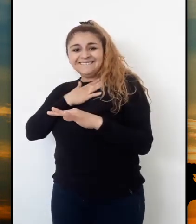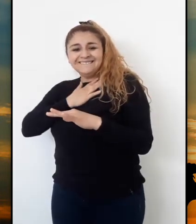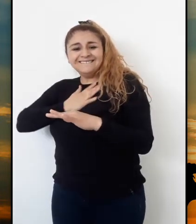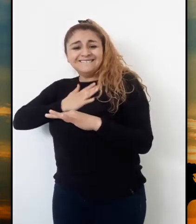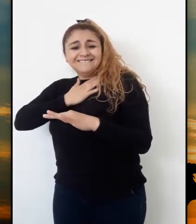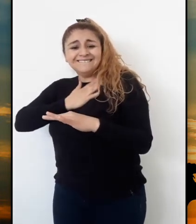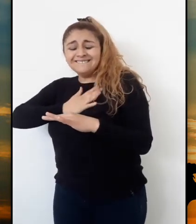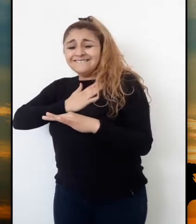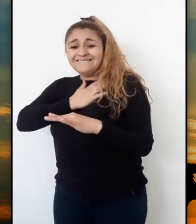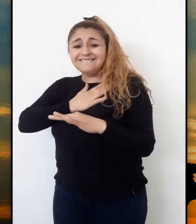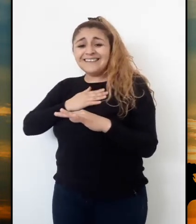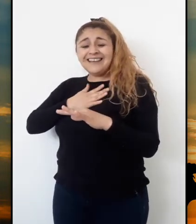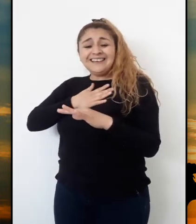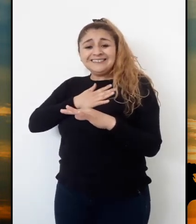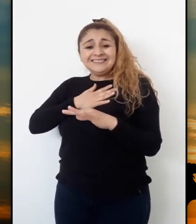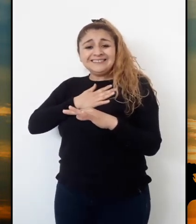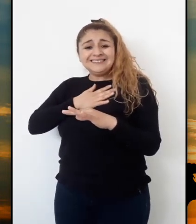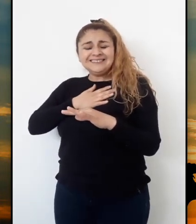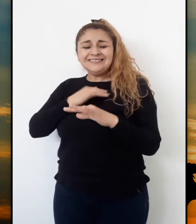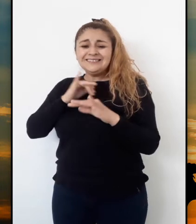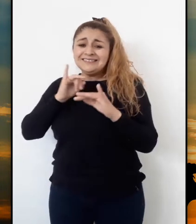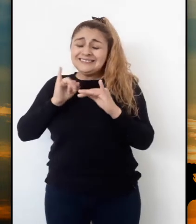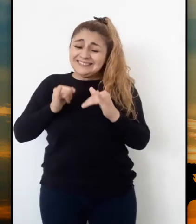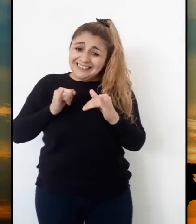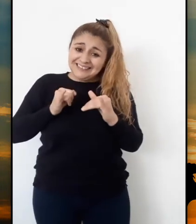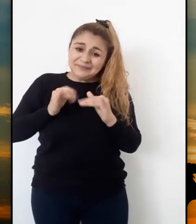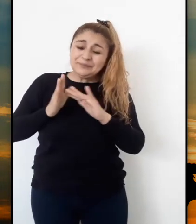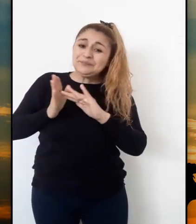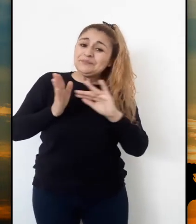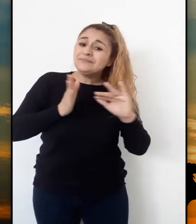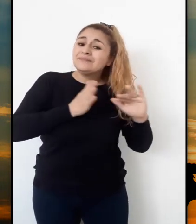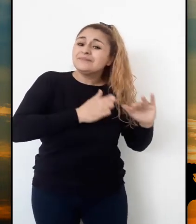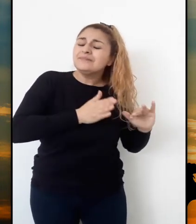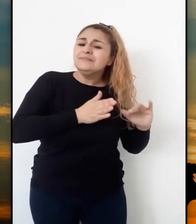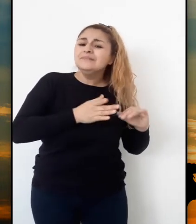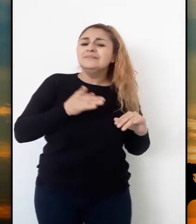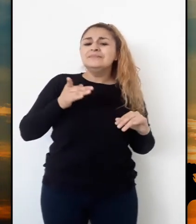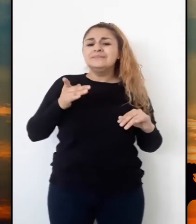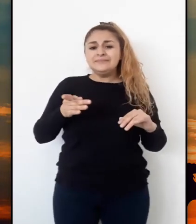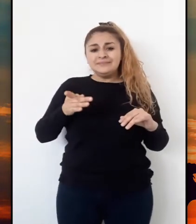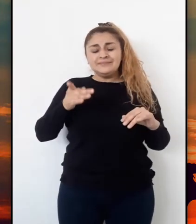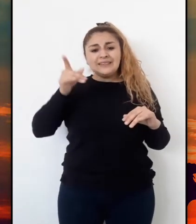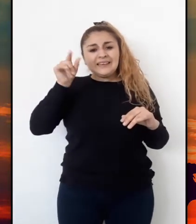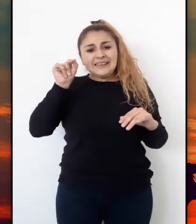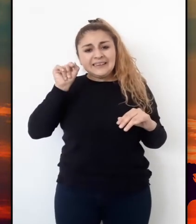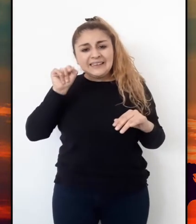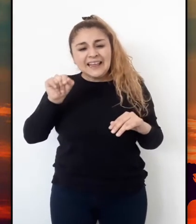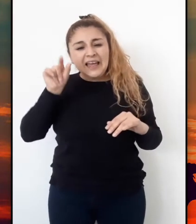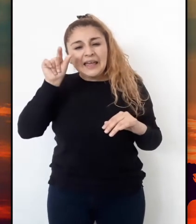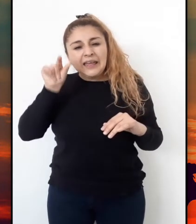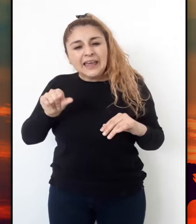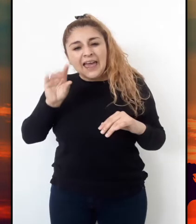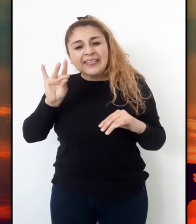a dit. Uno de sus hermanos dijo. Venez, vengan, maintenant, vengan